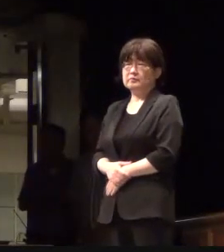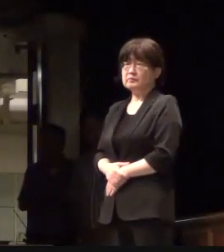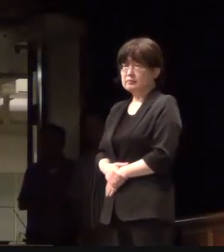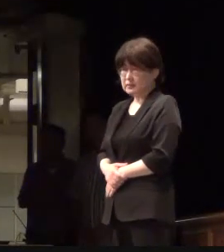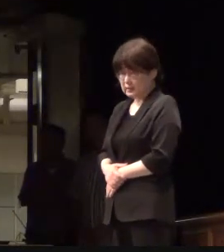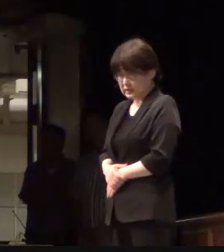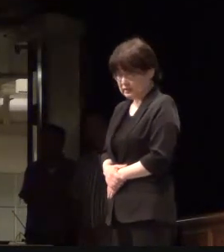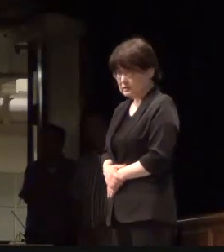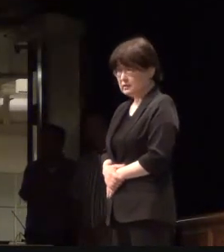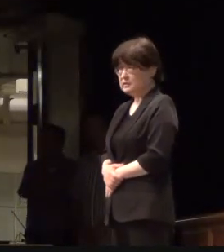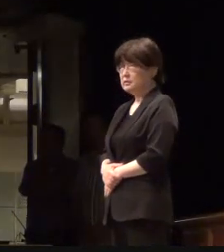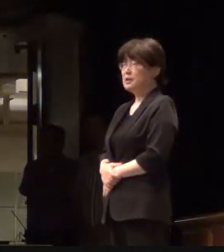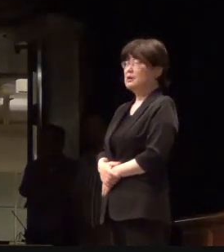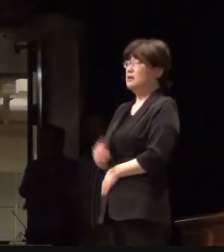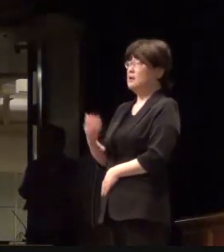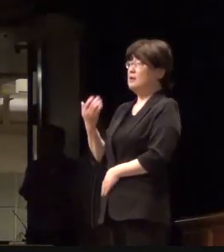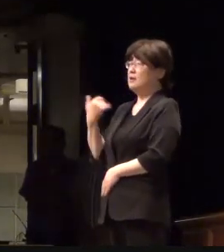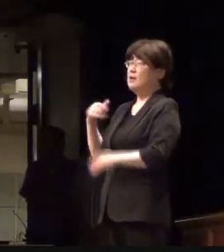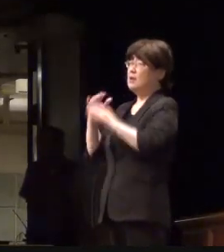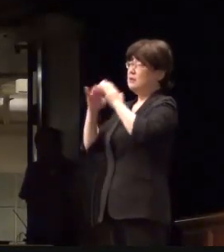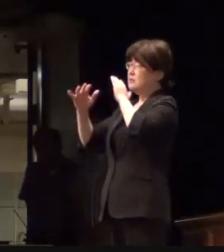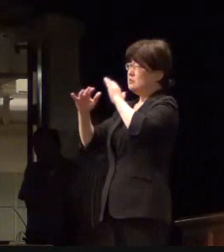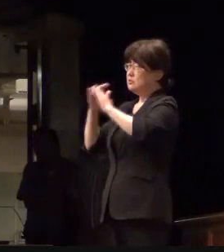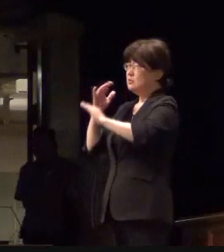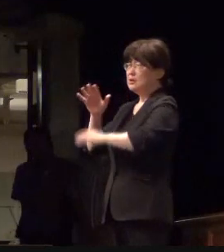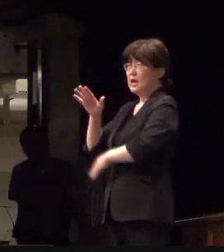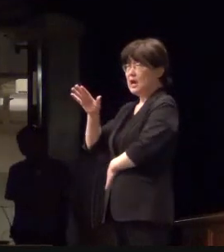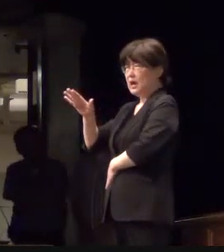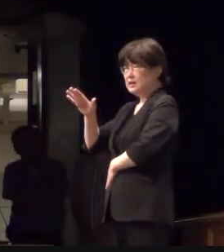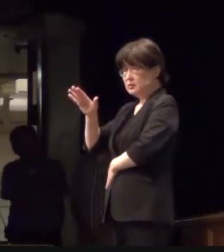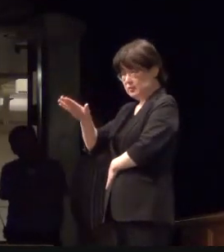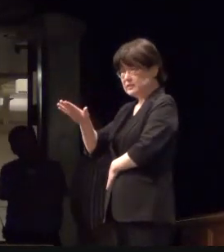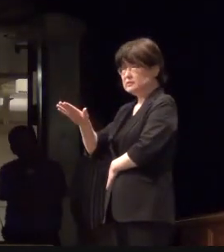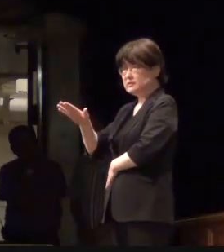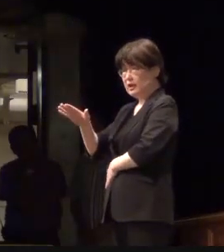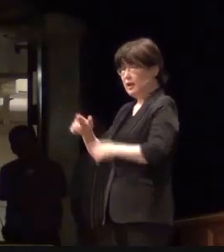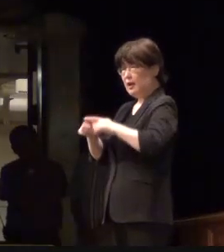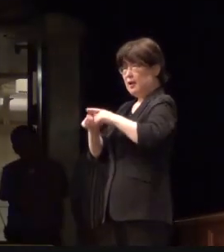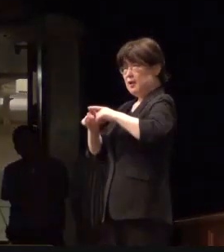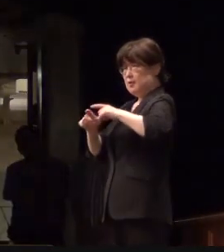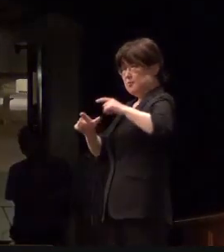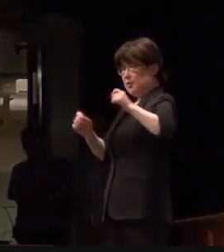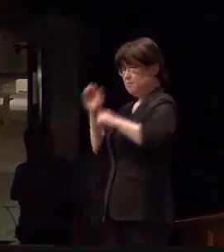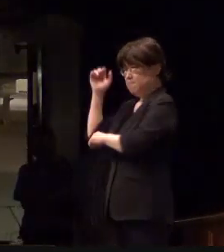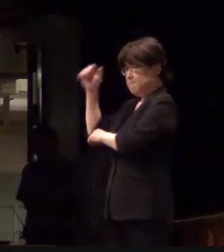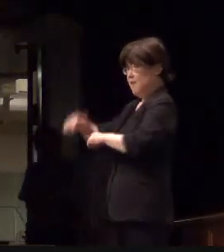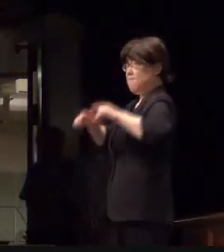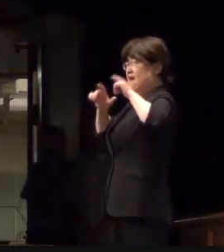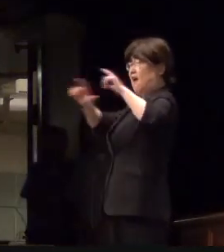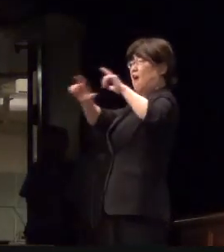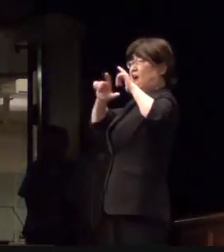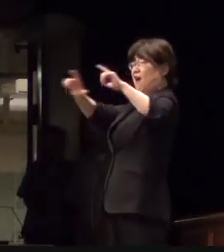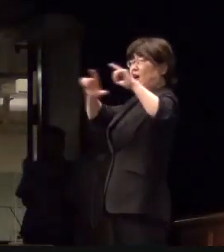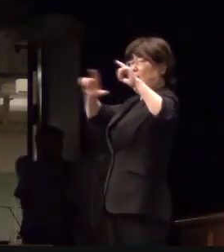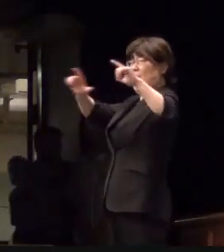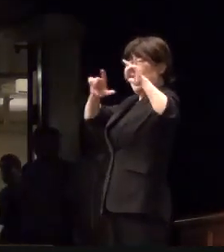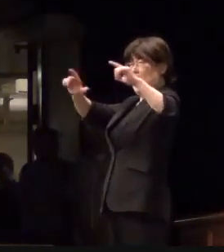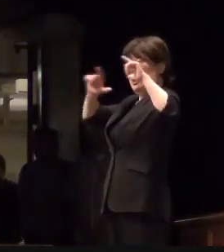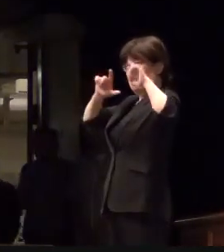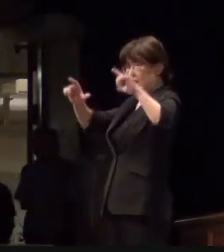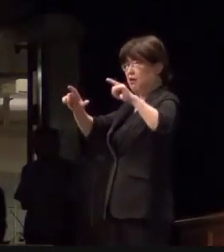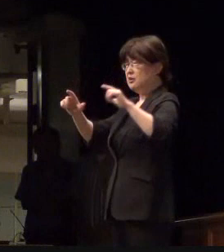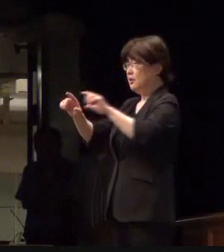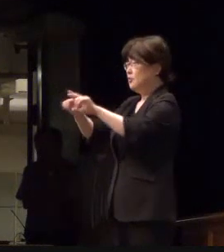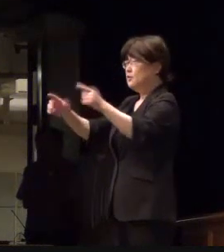さて、戦争がありました。大本営の発表ばっかりで一般の人々はほとんど真実